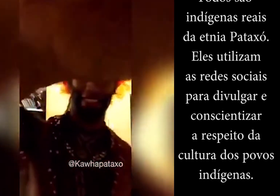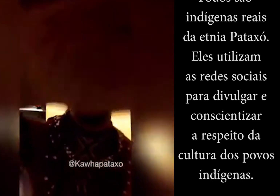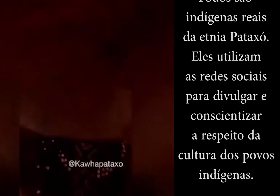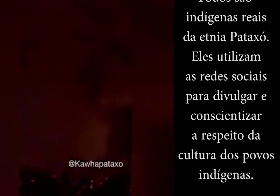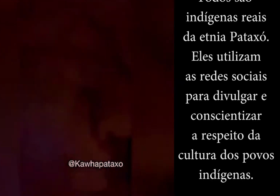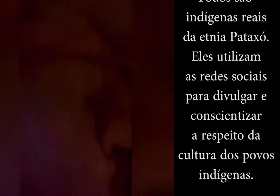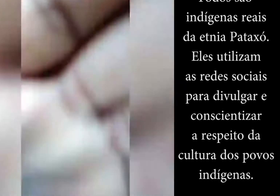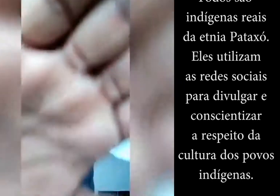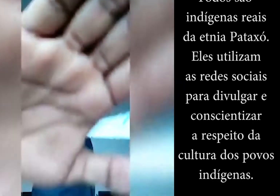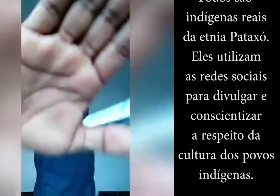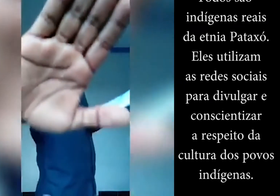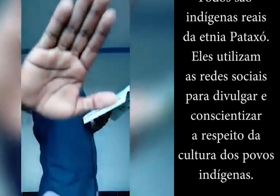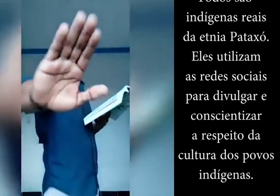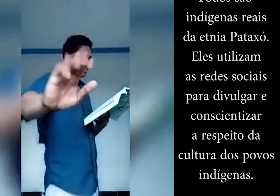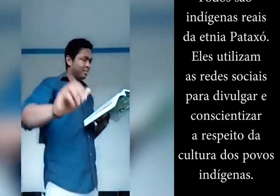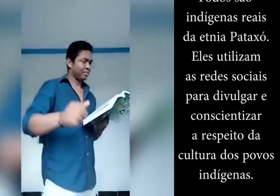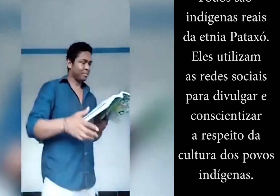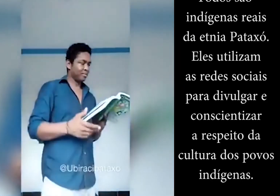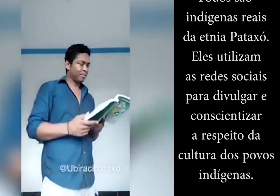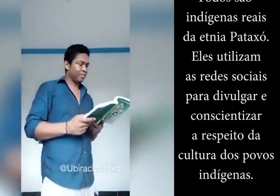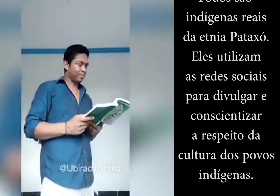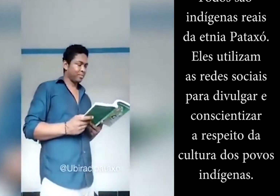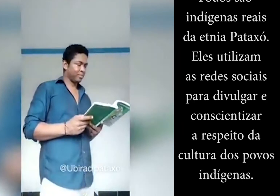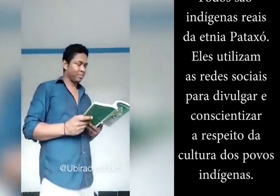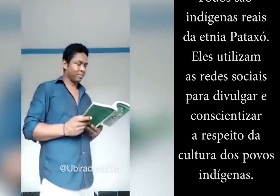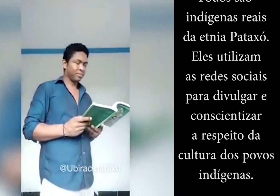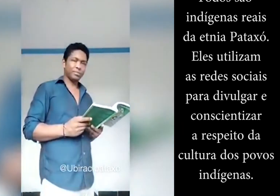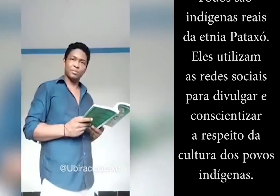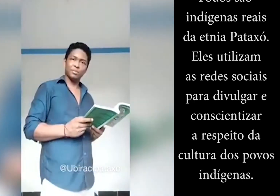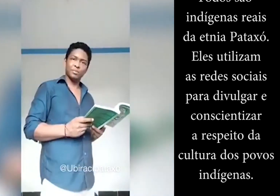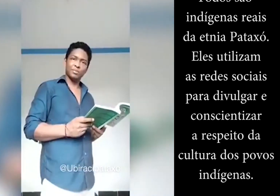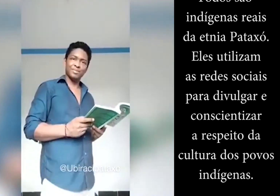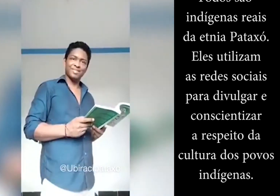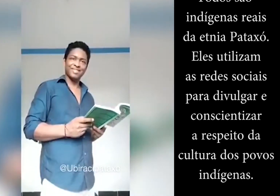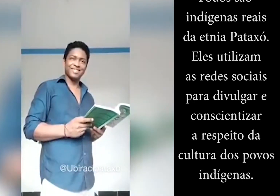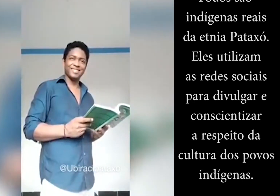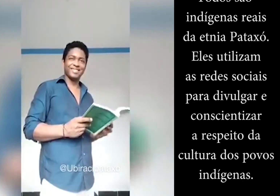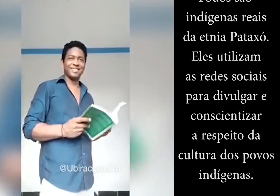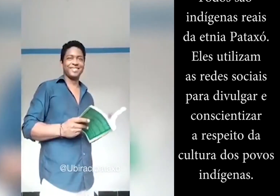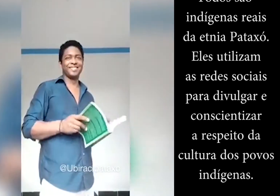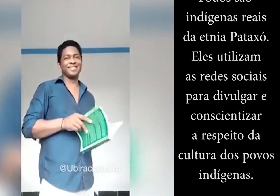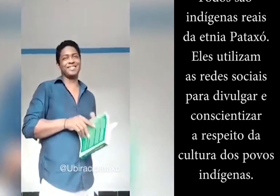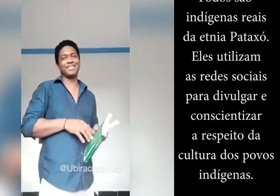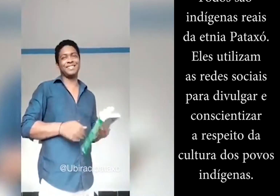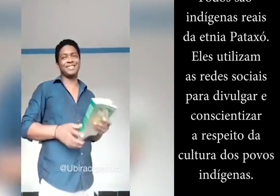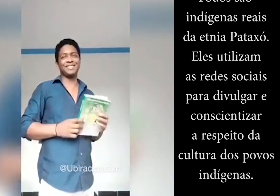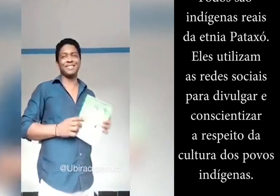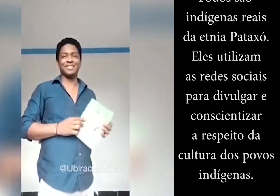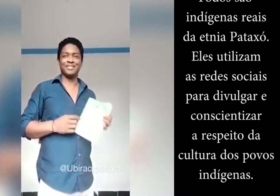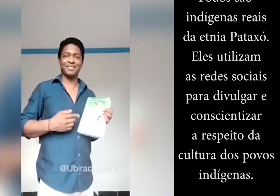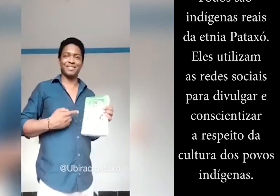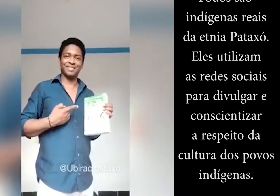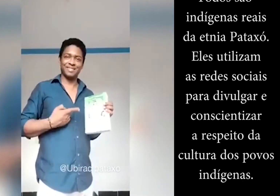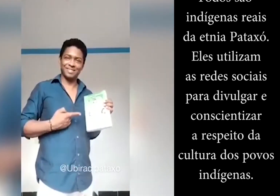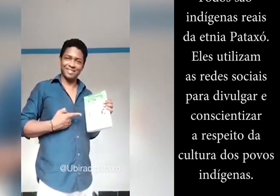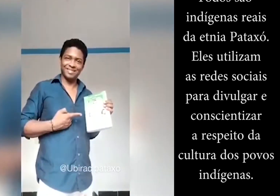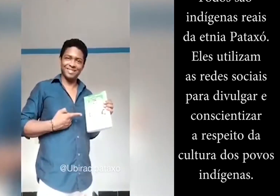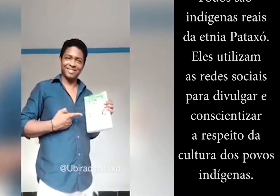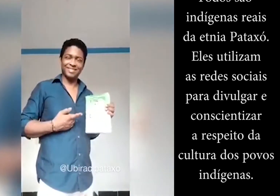de colonizados feitos de bravura. Não domesticado, força que perdura, não catequizado. Eles captura, traz escravatura e nós é que tem que